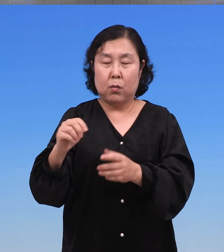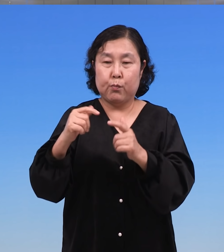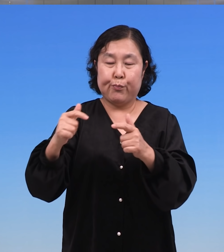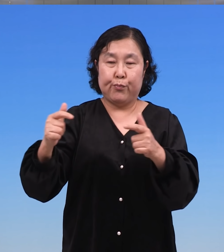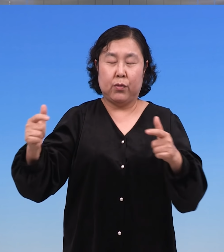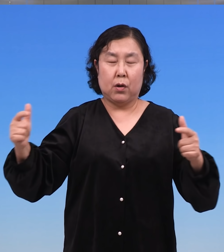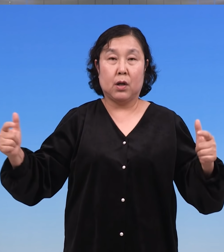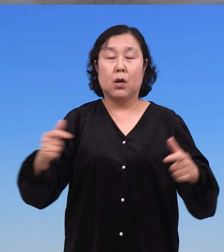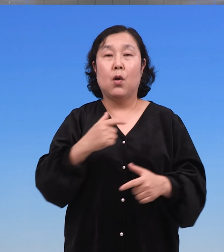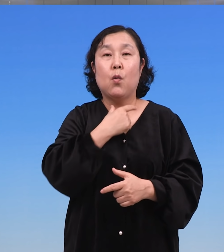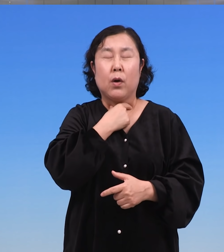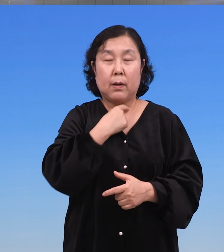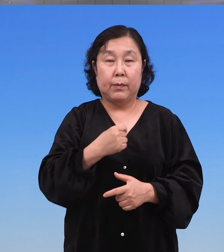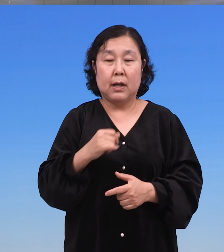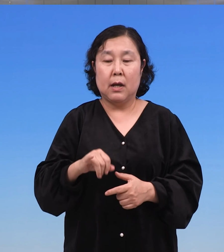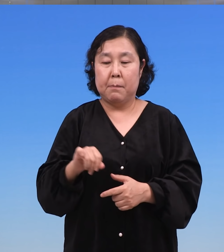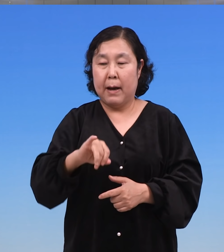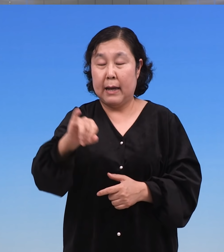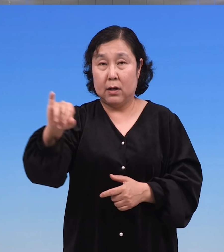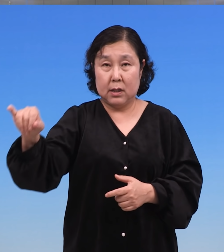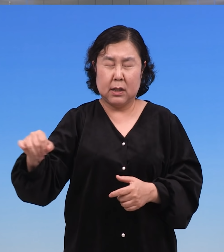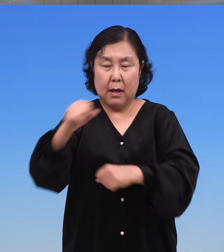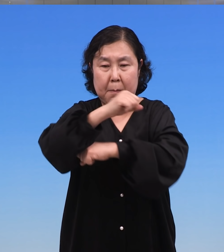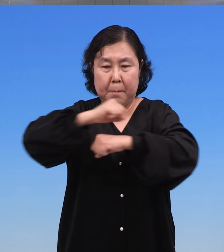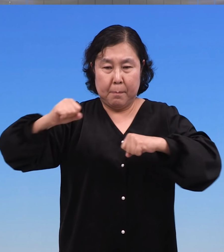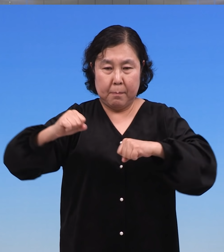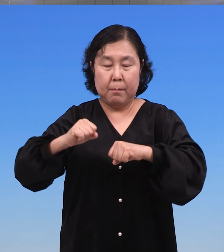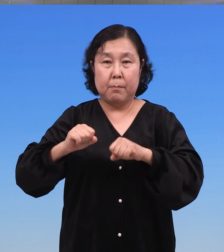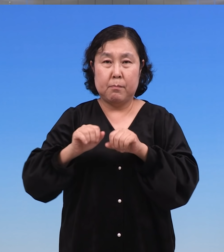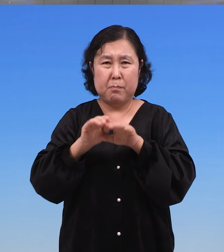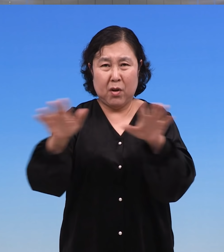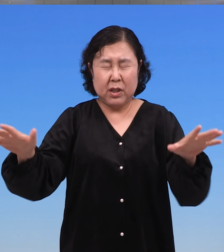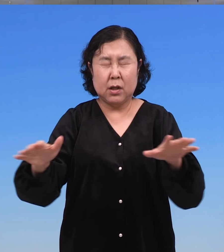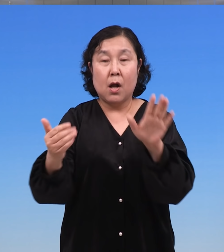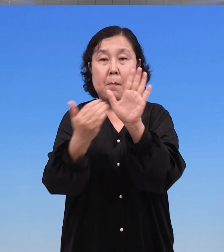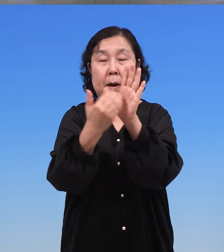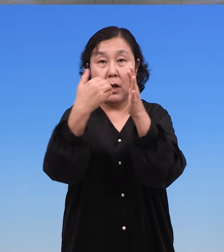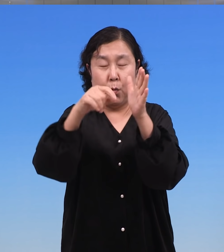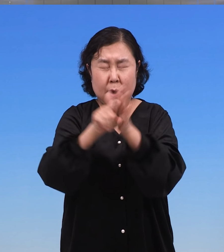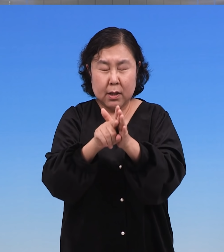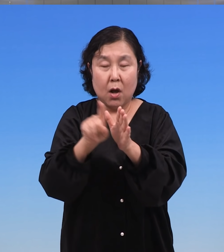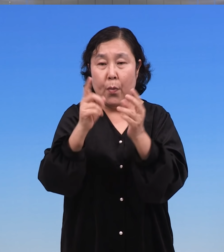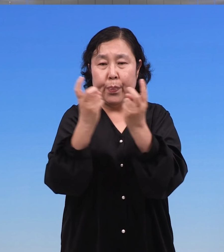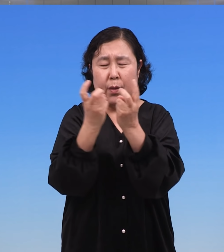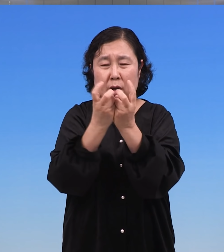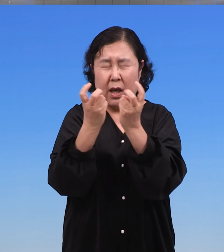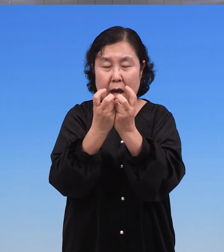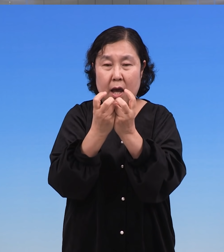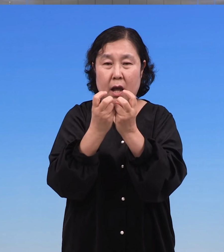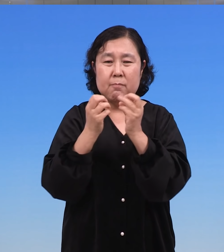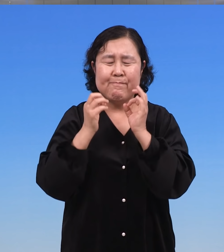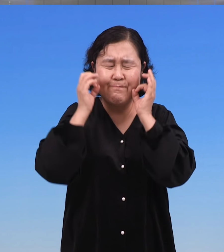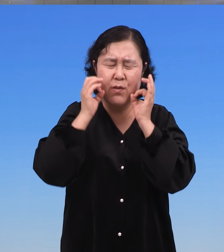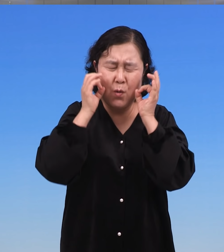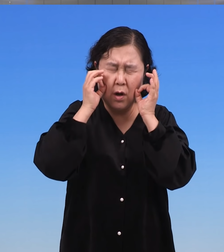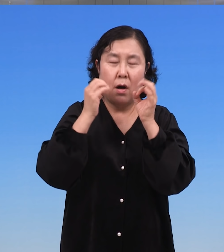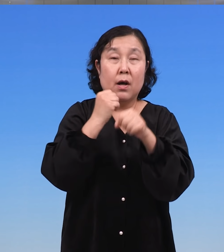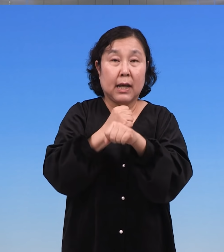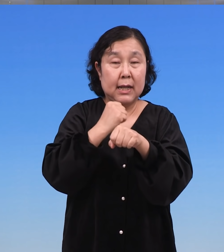그리스도인들이 이럴 때 이 바이러스 확산을 막기 위하여 어떤 애를 썼는지를 우리 하나님 앞에 한번 보여드릴